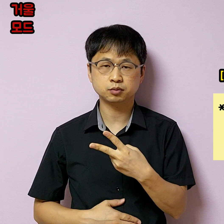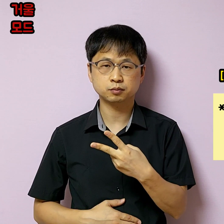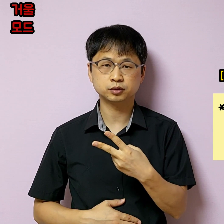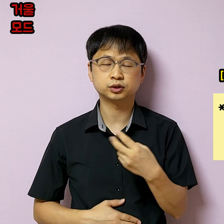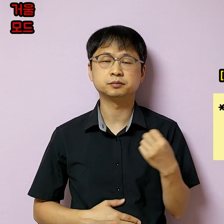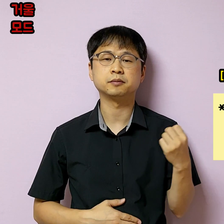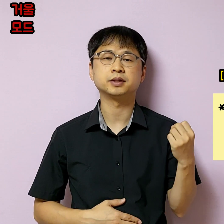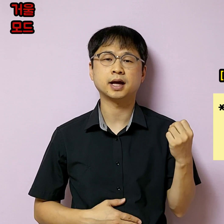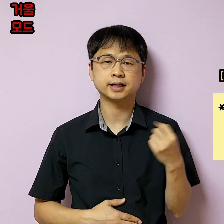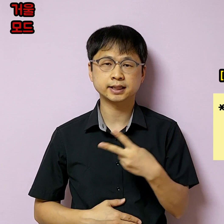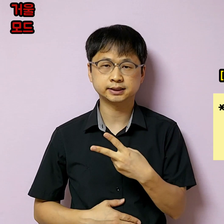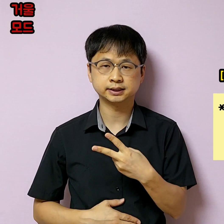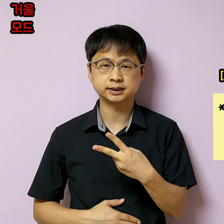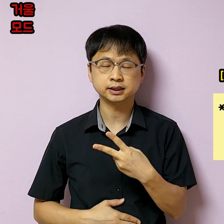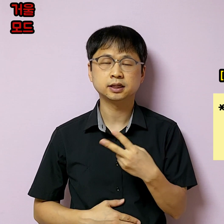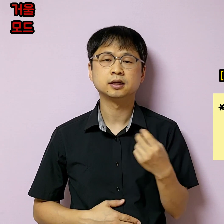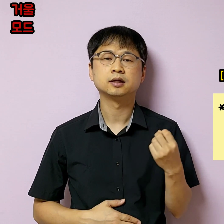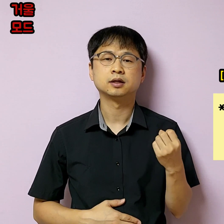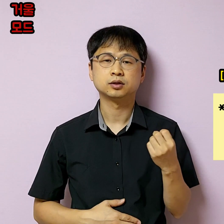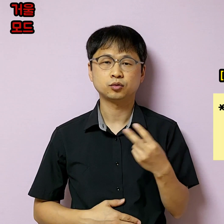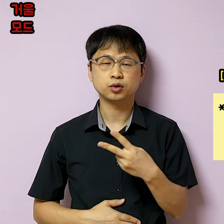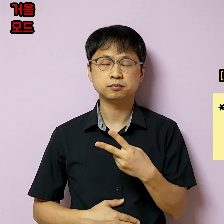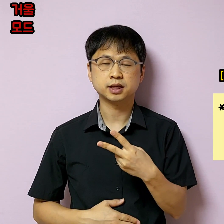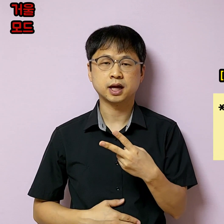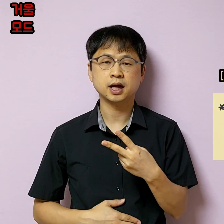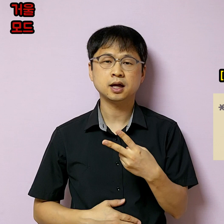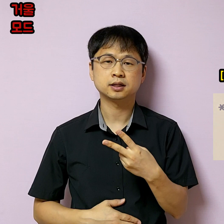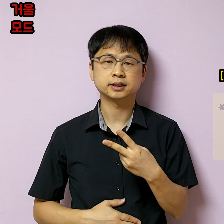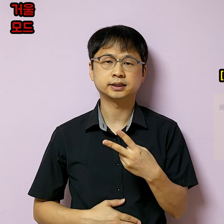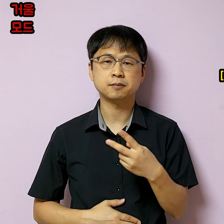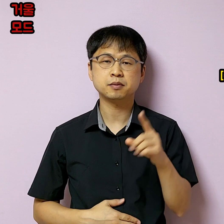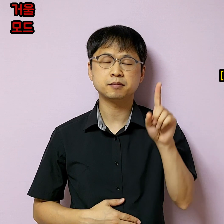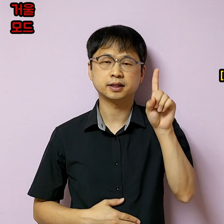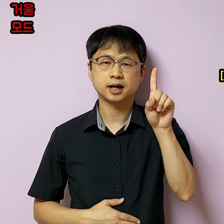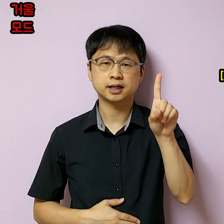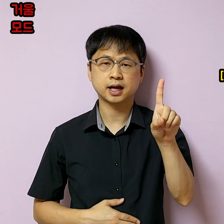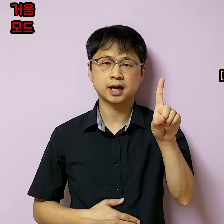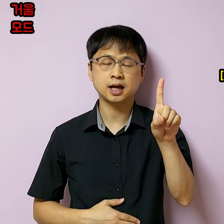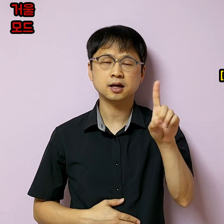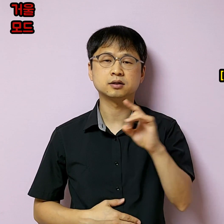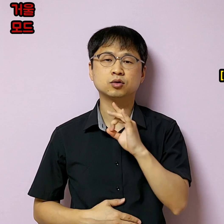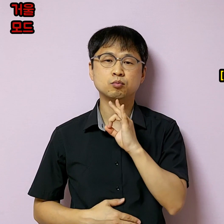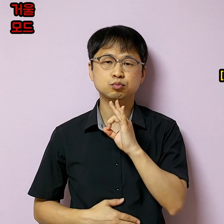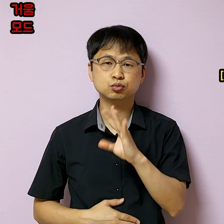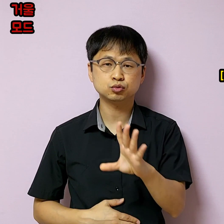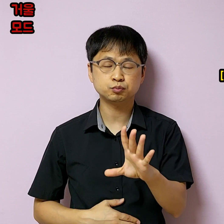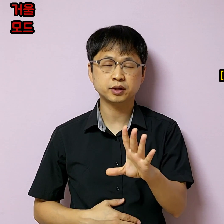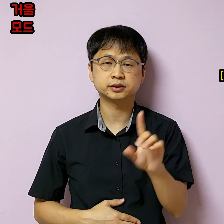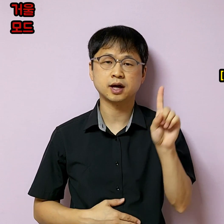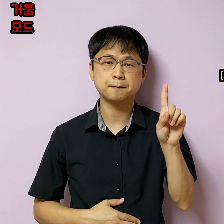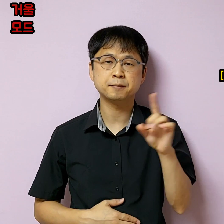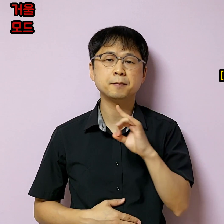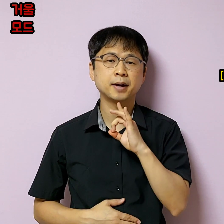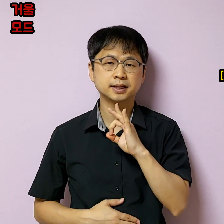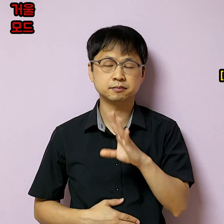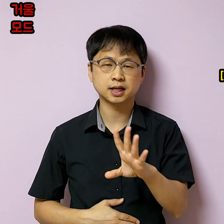옆으로 펴주시면 됩니다. 다시 또입니다. 다시 한 번만 하나 그리고 뿐 배웠죠. 한